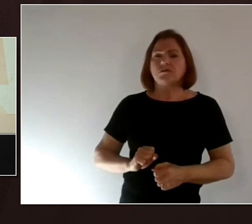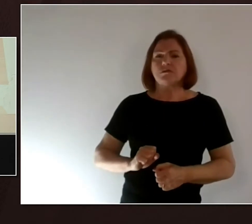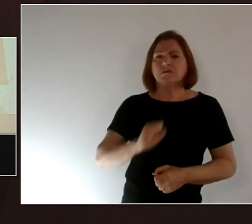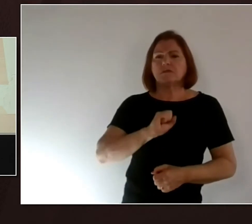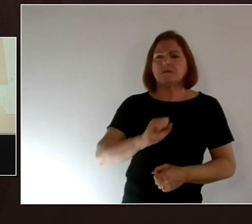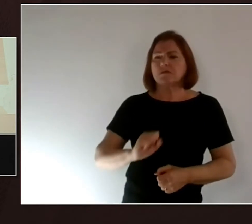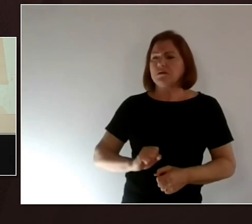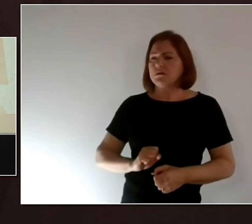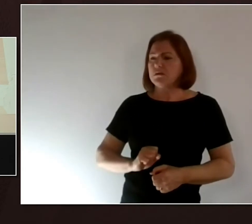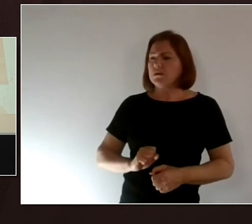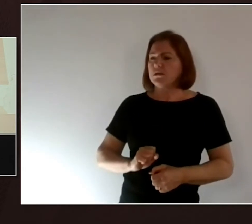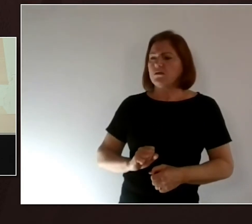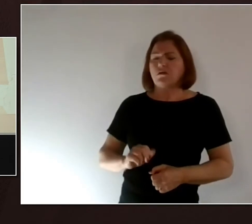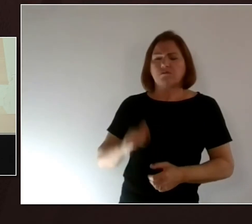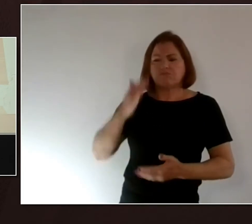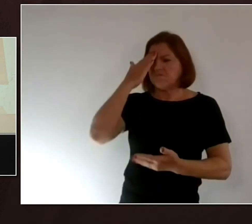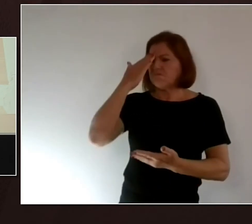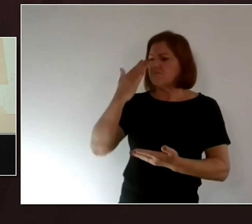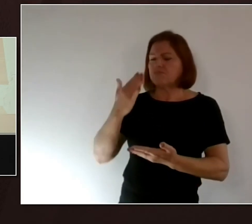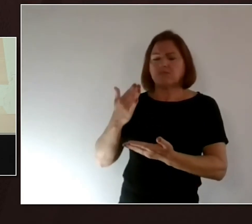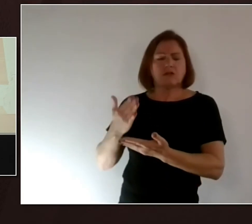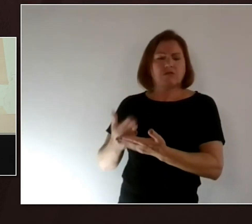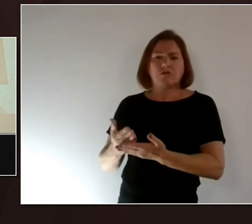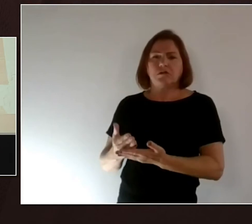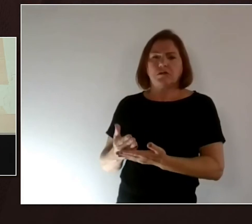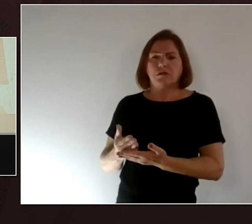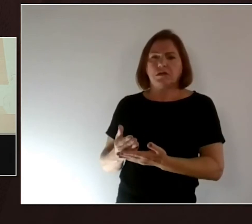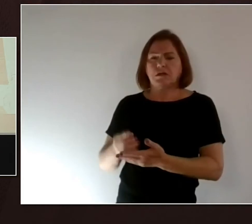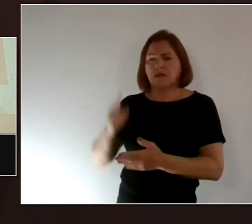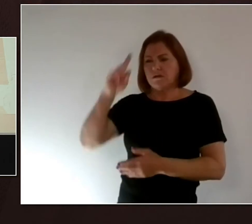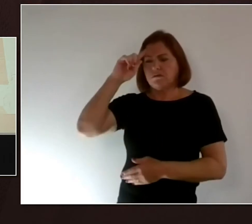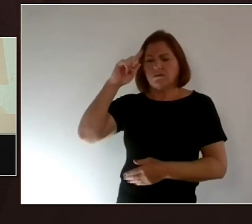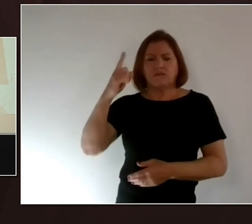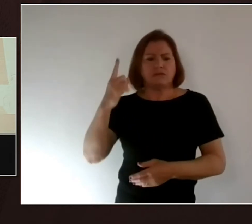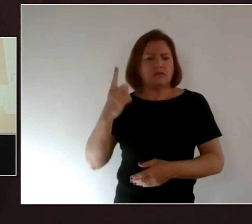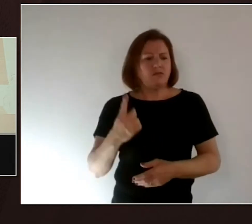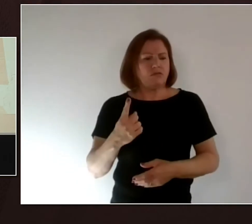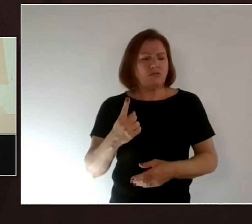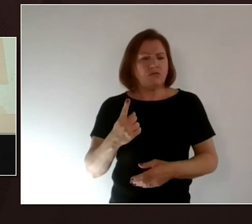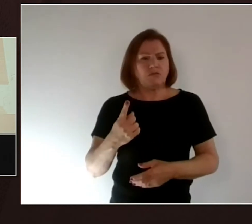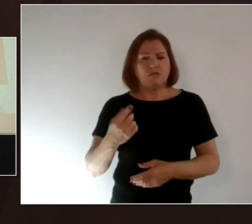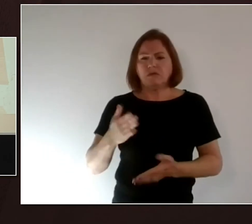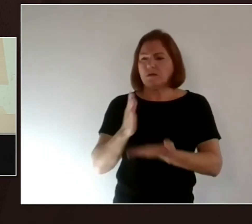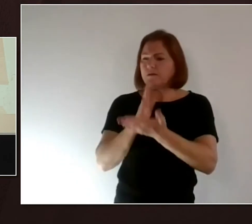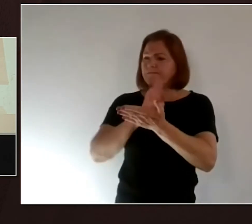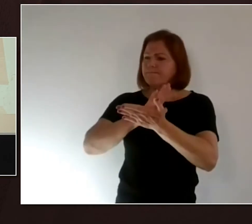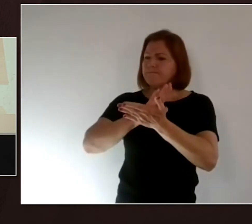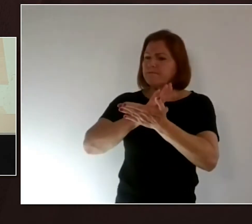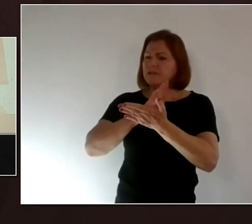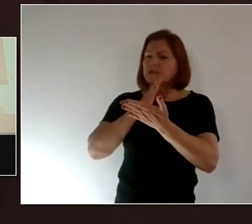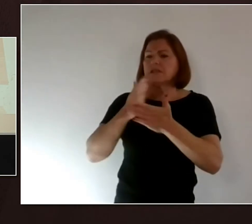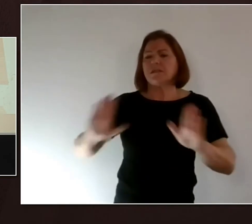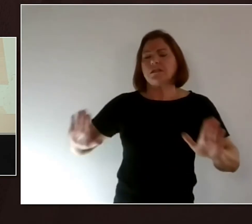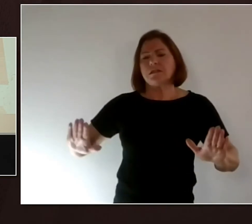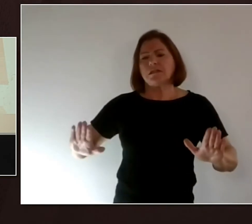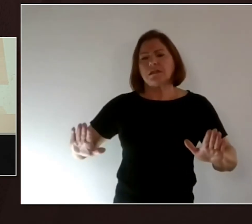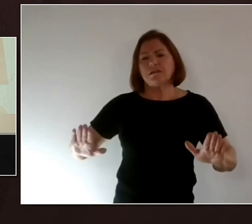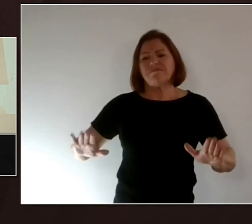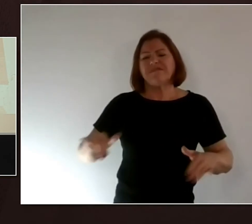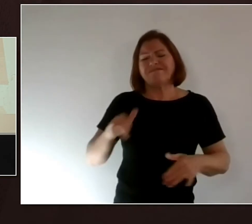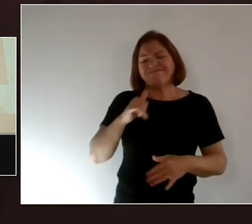sacerdotes pagãos sob o seu domínio. Assim, então, termina a triste história